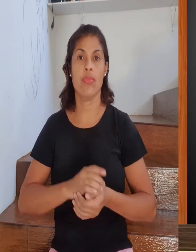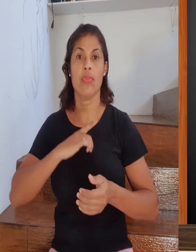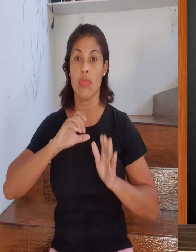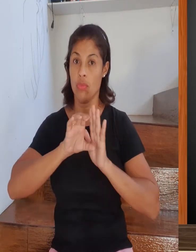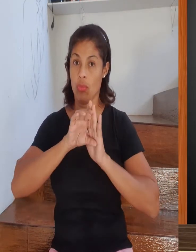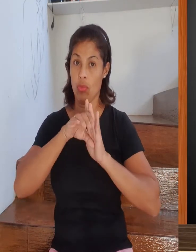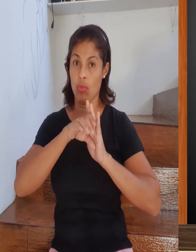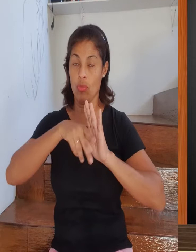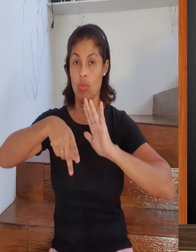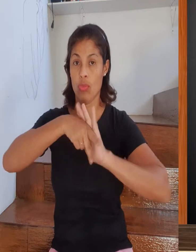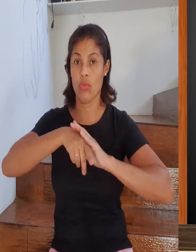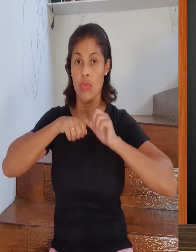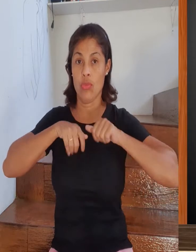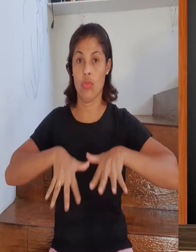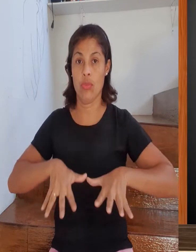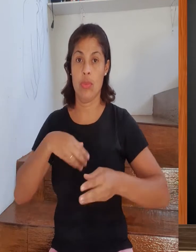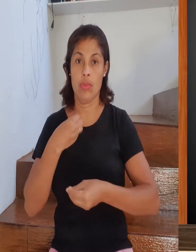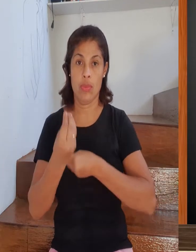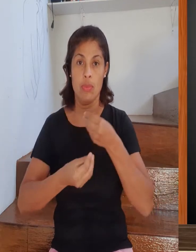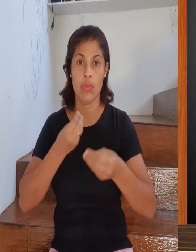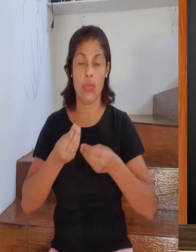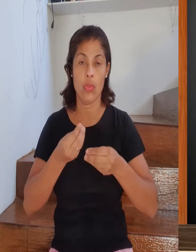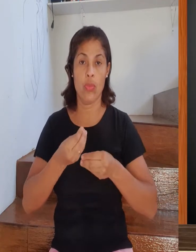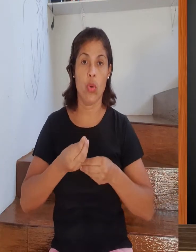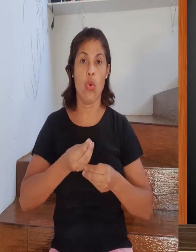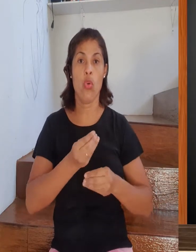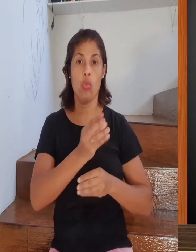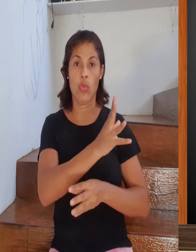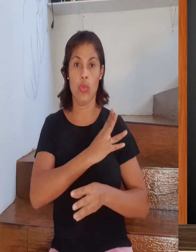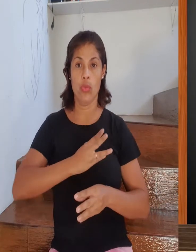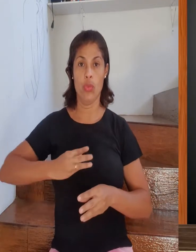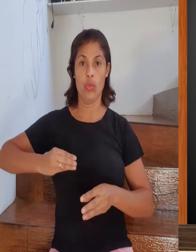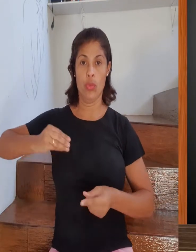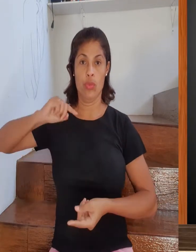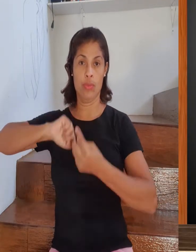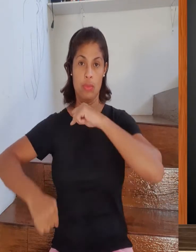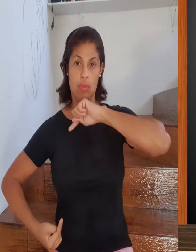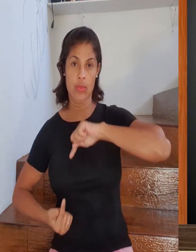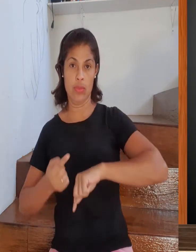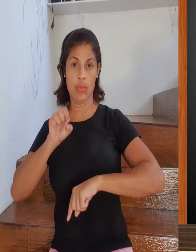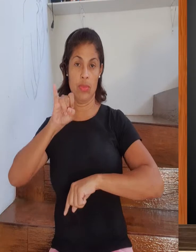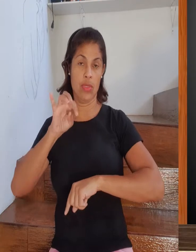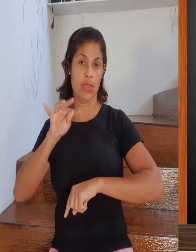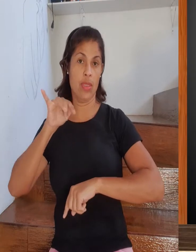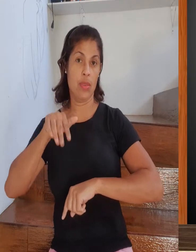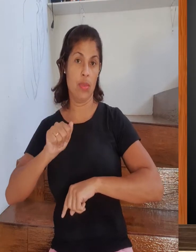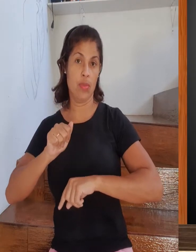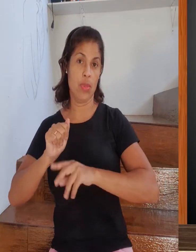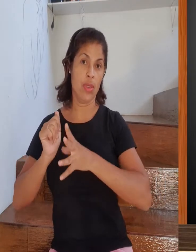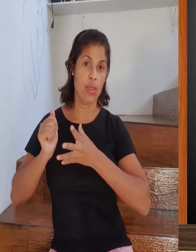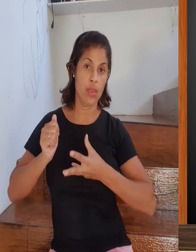Podemos conceituar a distribuição das drogas como a sua transferência da circulação sistêmica para o